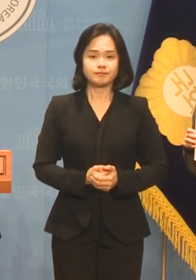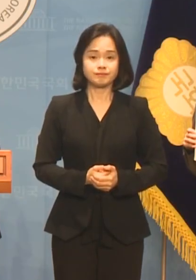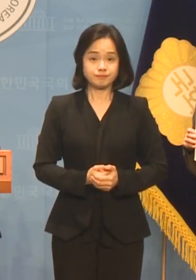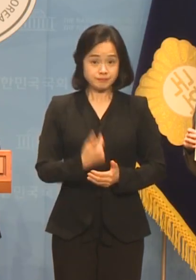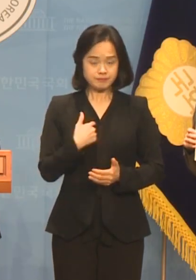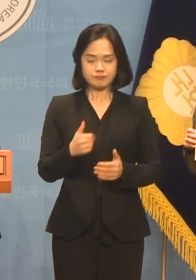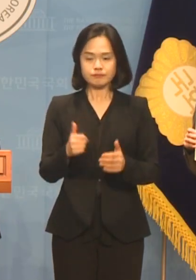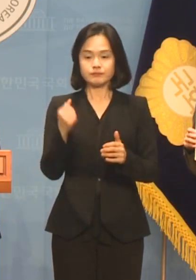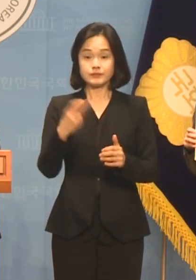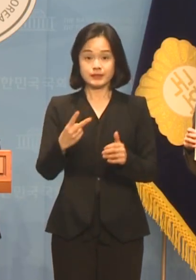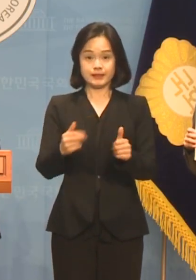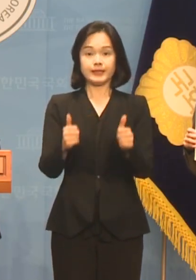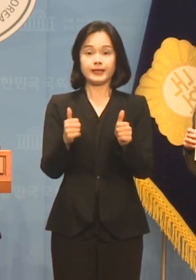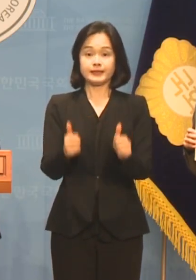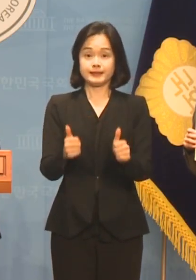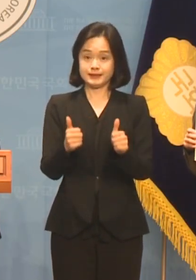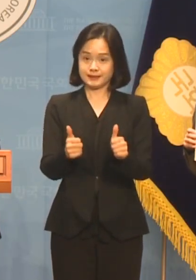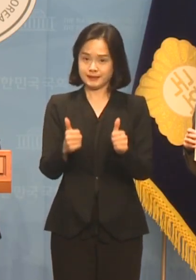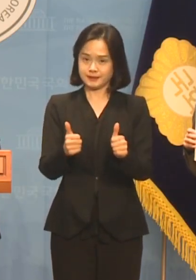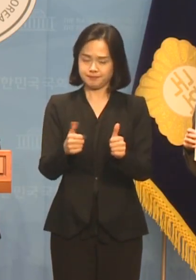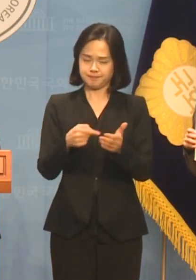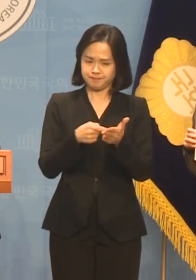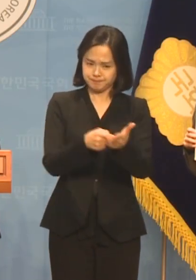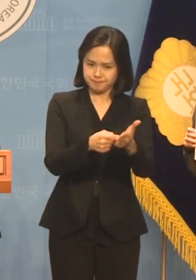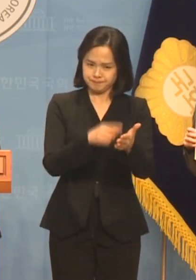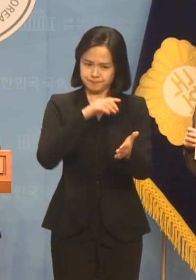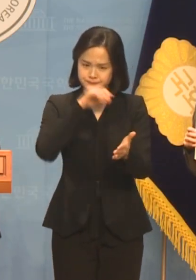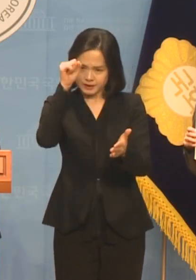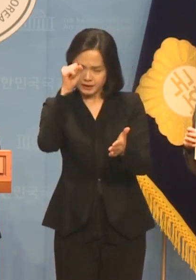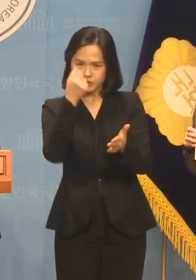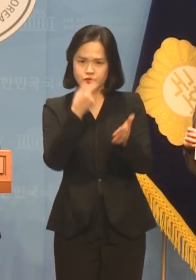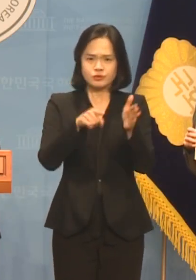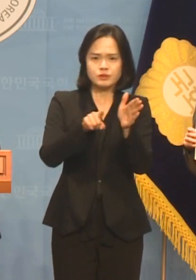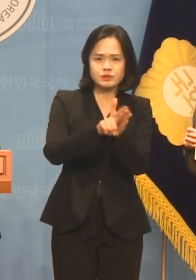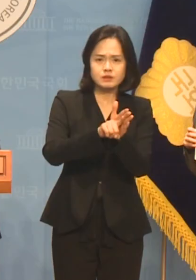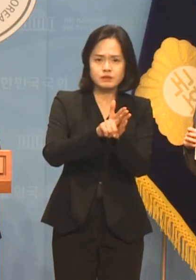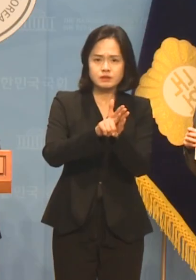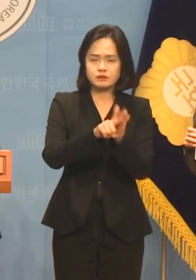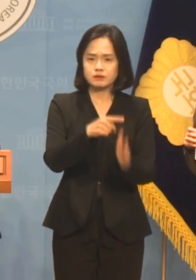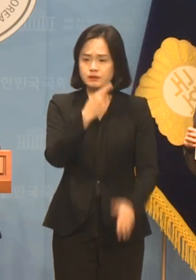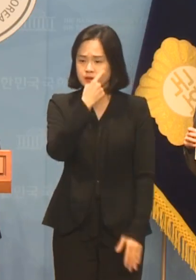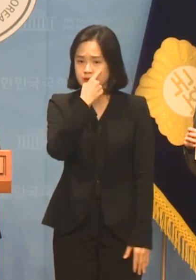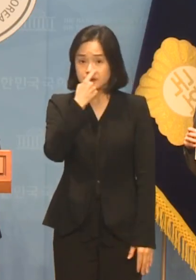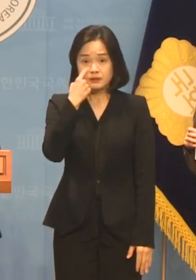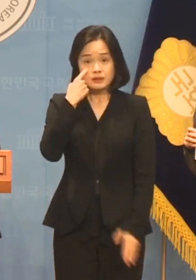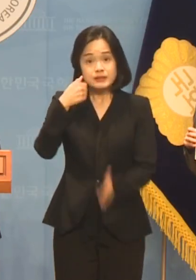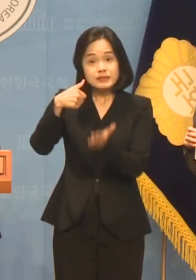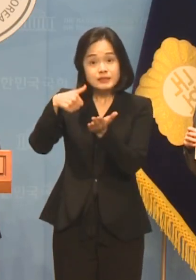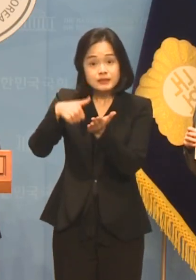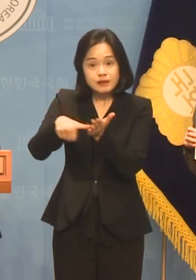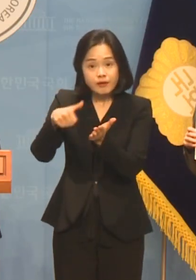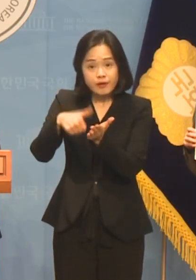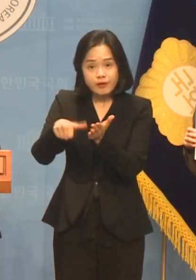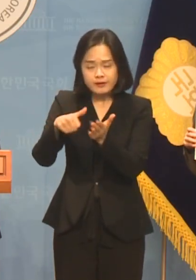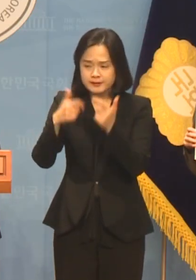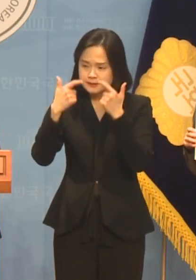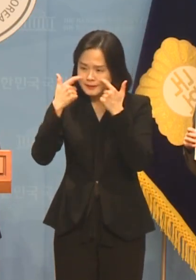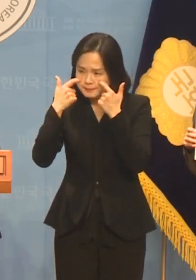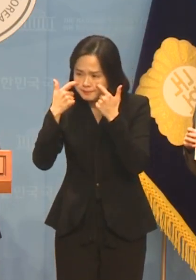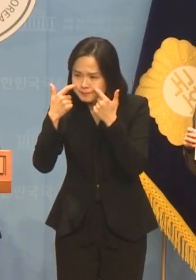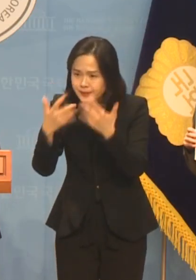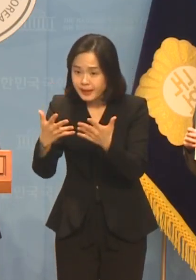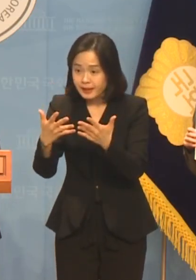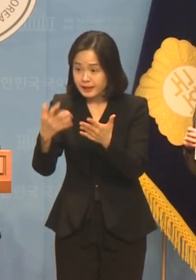이후에도 유무죄를 다퉈볼 수 있는 명백한 증거가 발견될 시에는 재심 이후에 해당할 수 있도록 김신혜법,